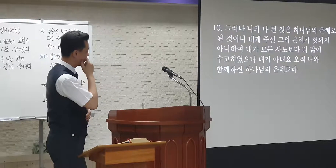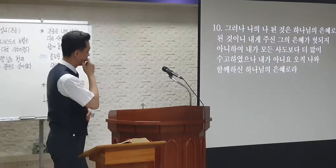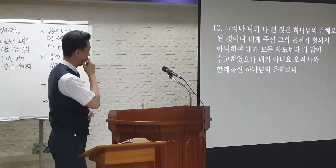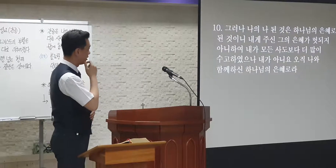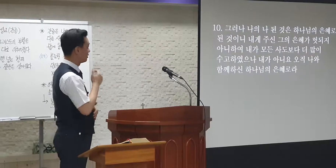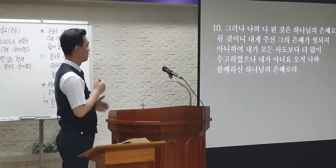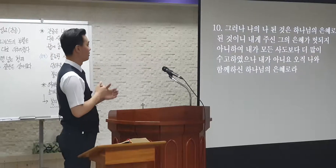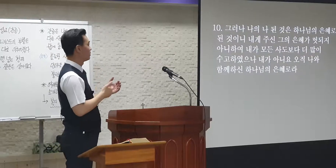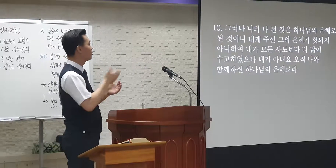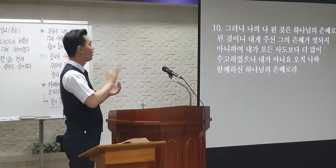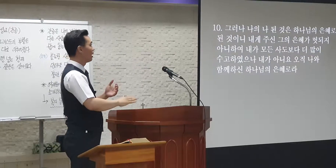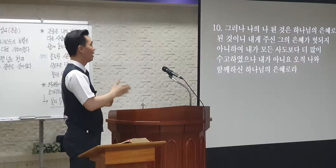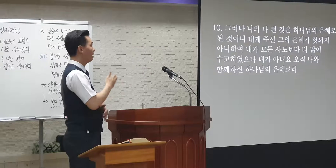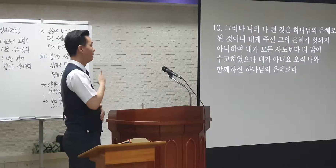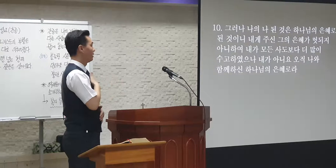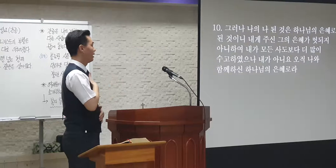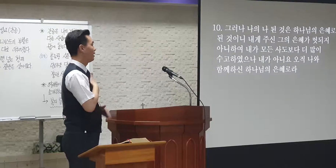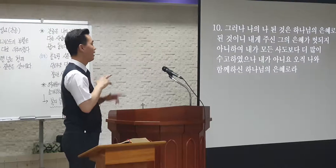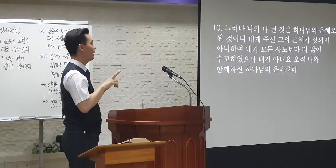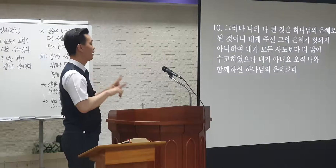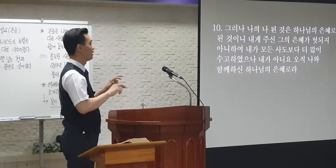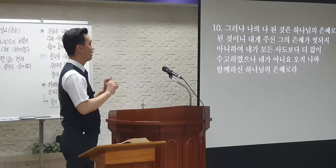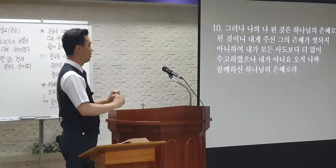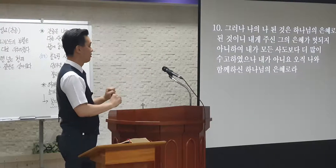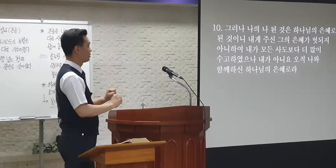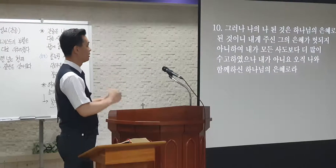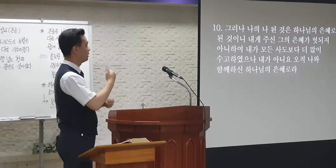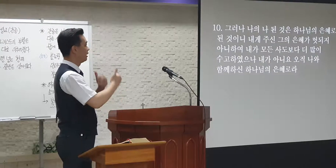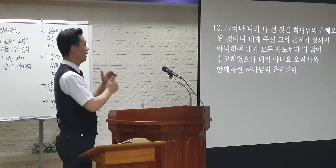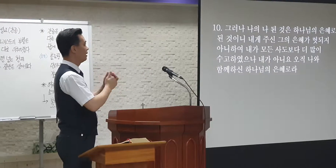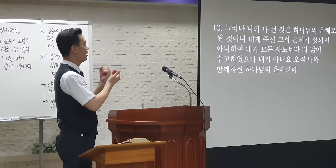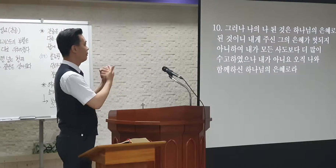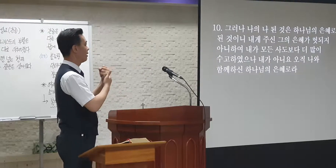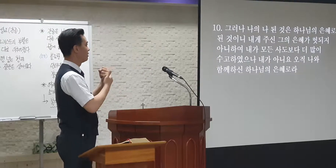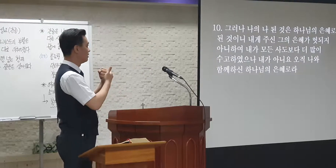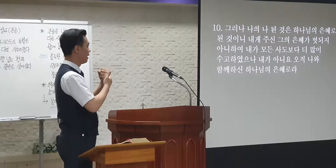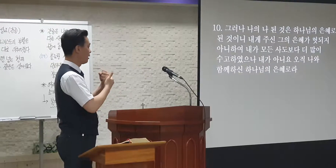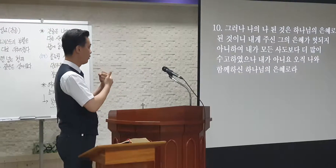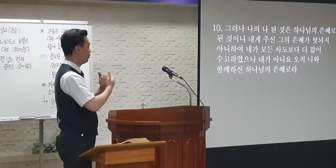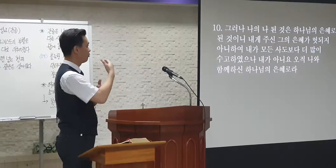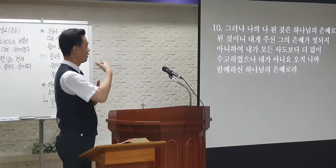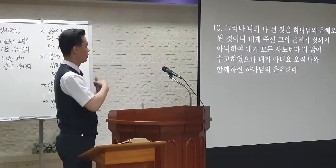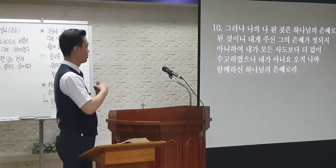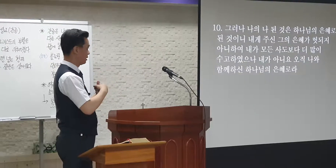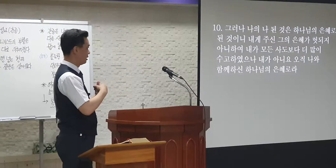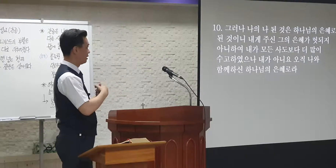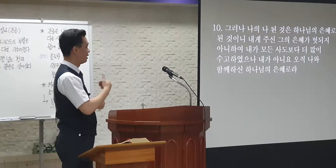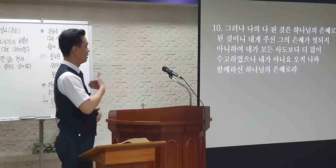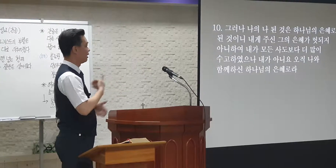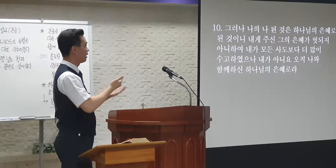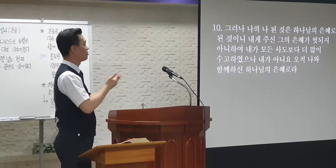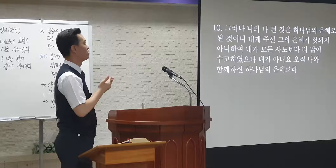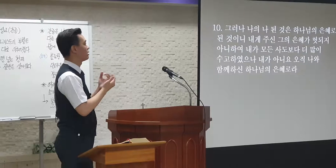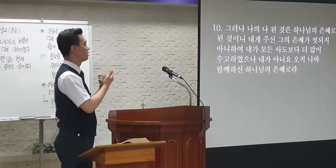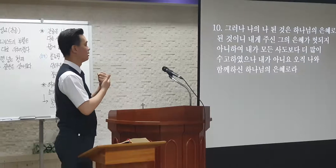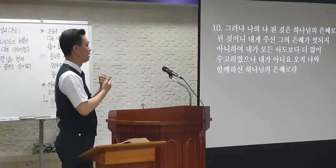자로다. 그러나 나의 나된 것은 하나님의 은혜로 된 것이니 내게 주신 그